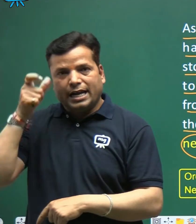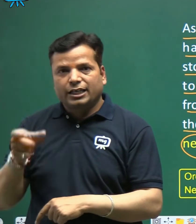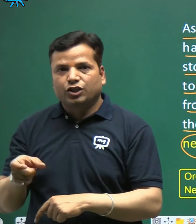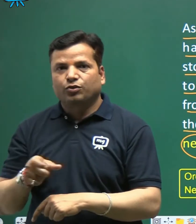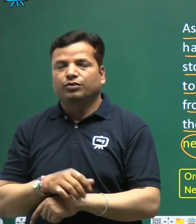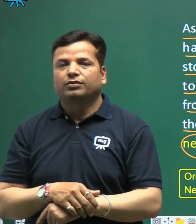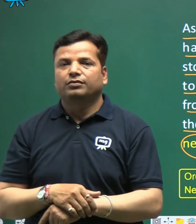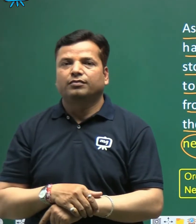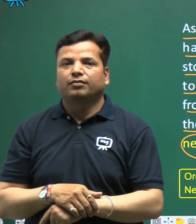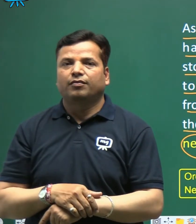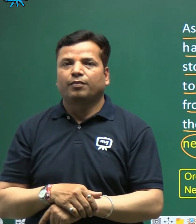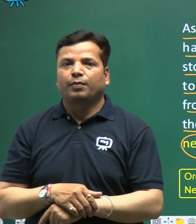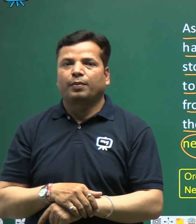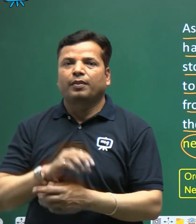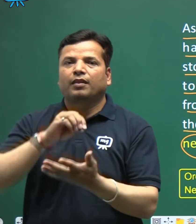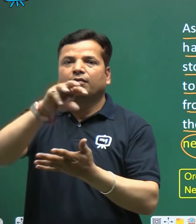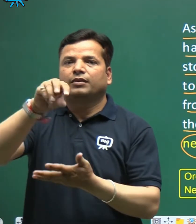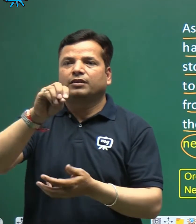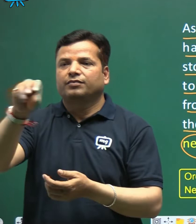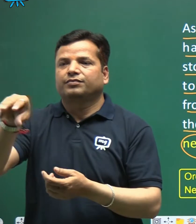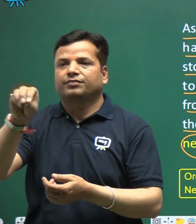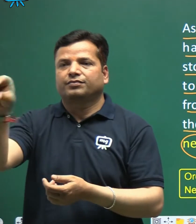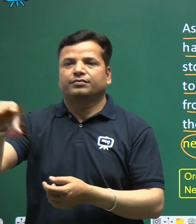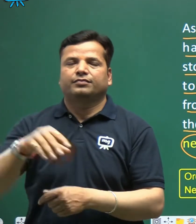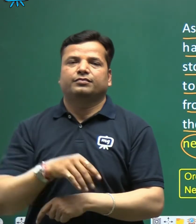distribute, वितरण,